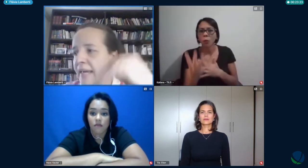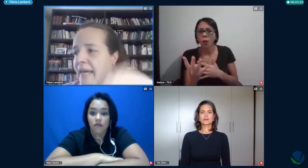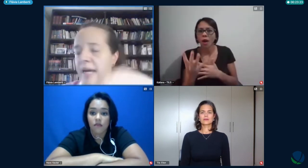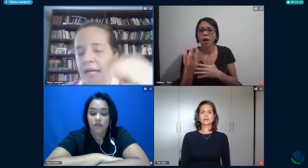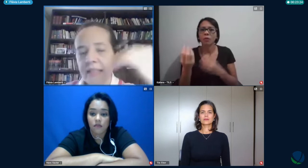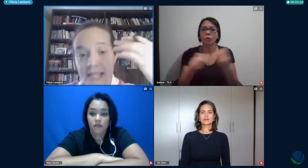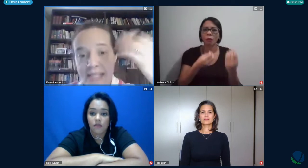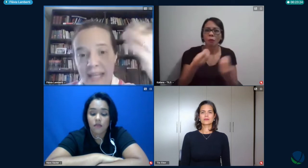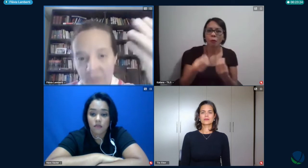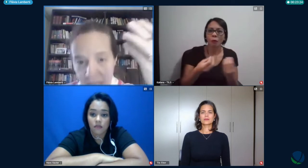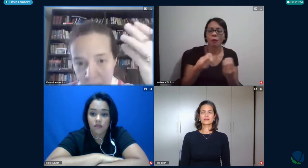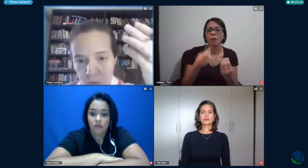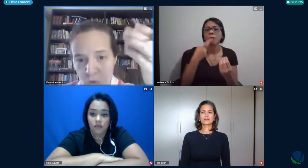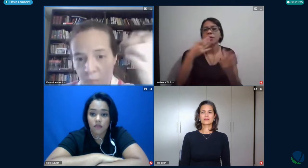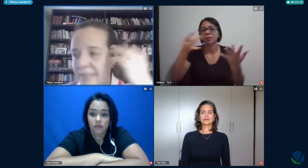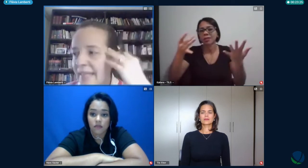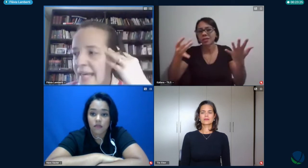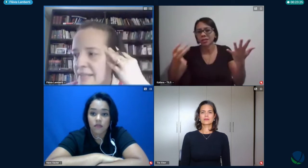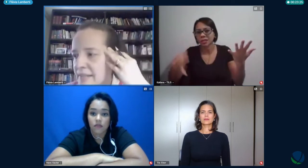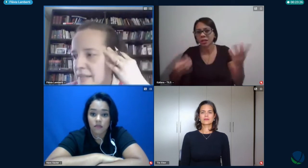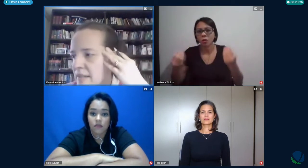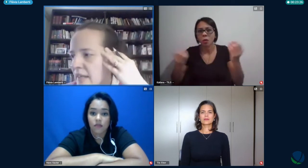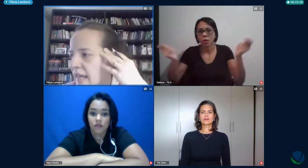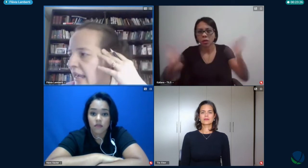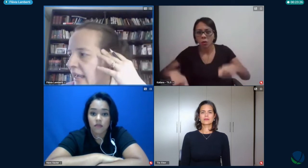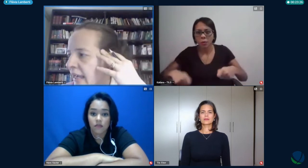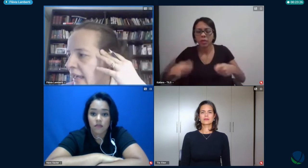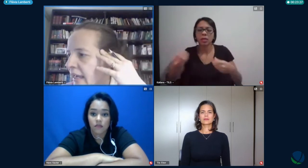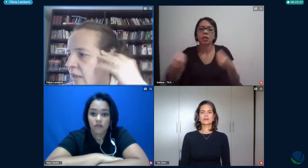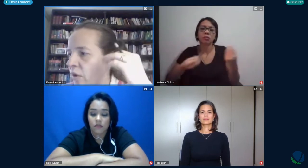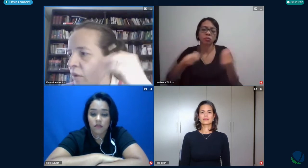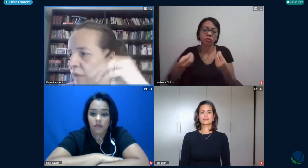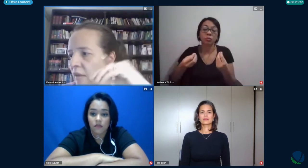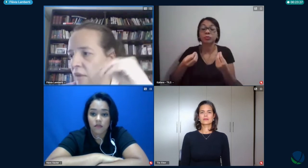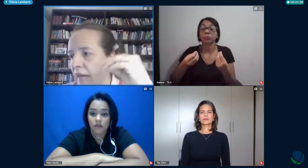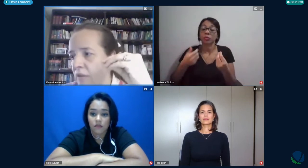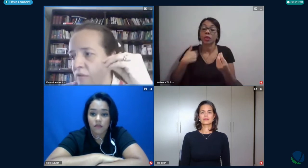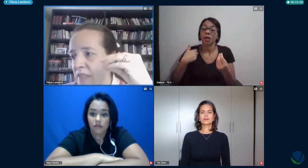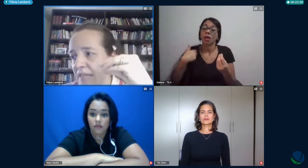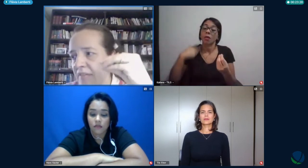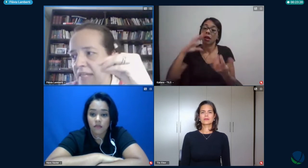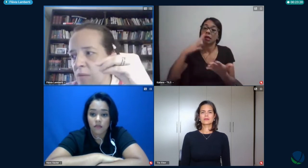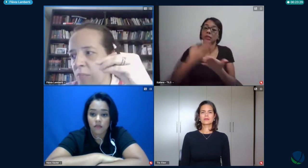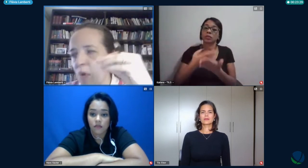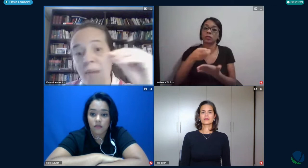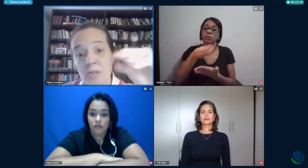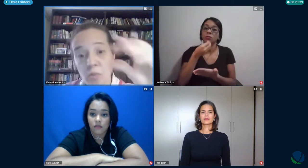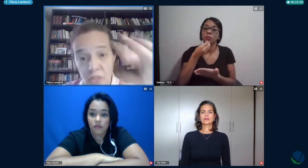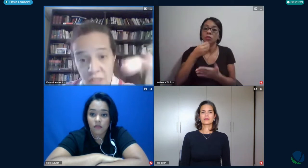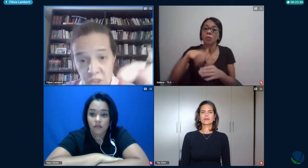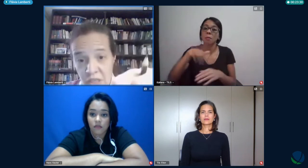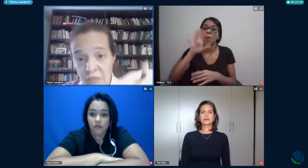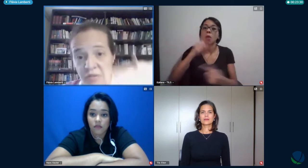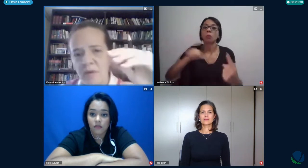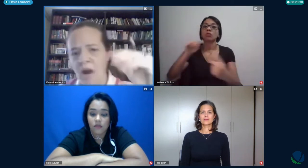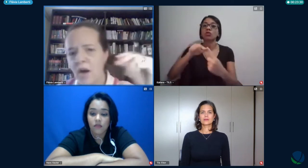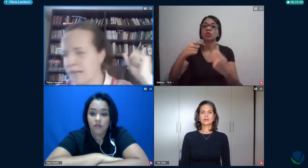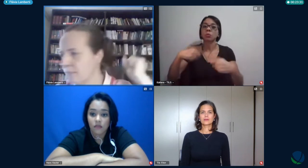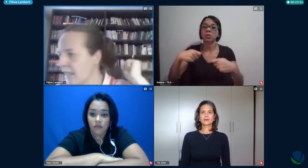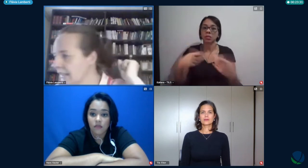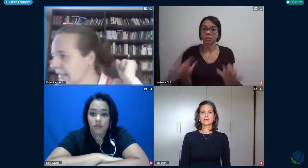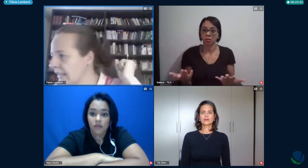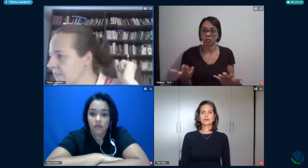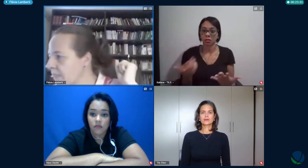vai descrevendo as competências, eu creio que você deveria ser um pouco mais objetiva.